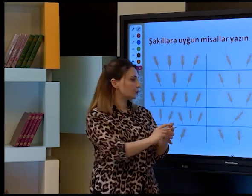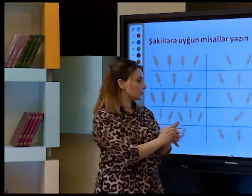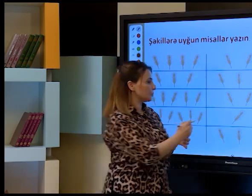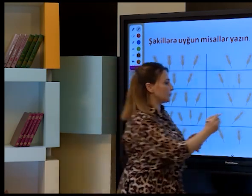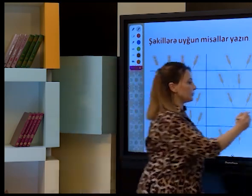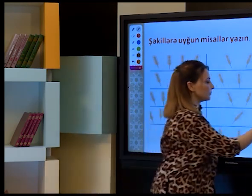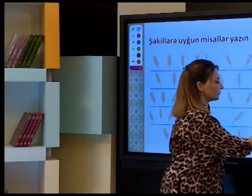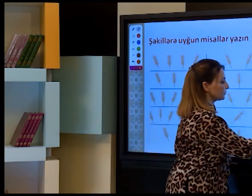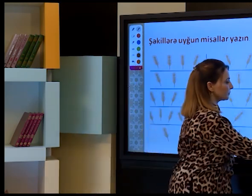görürük.